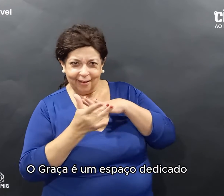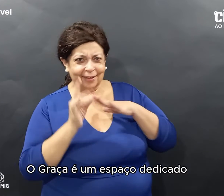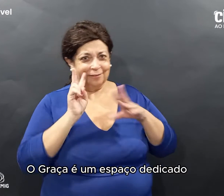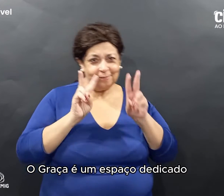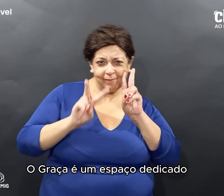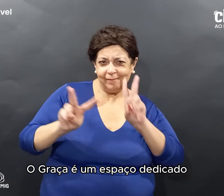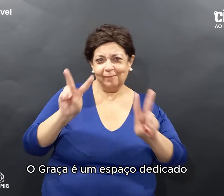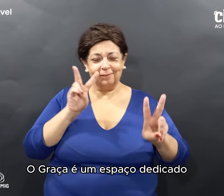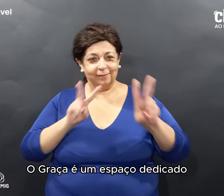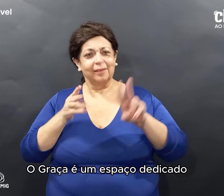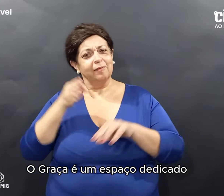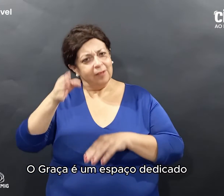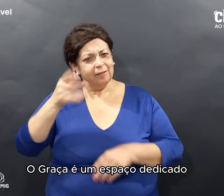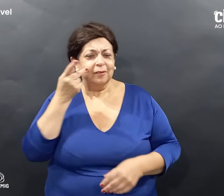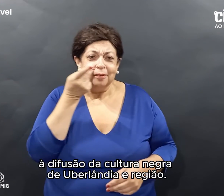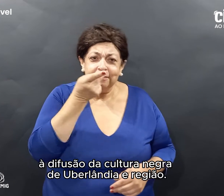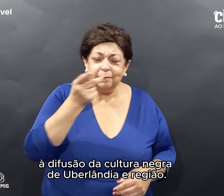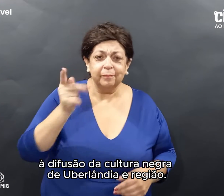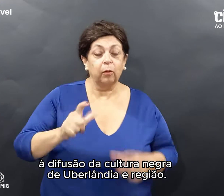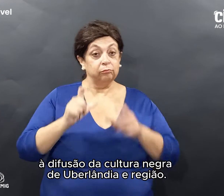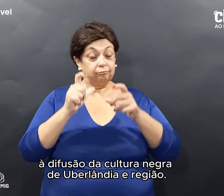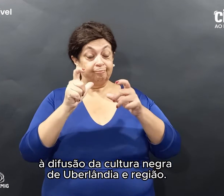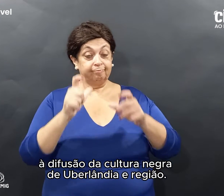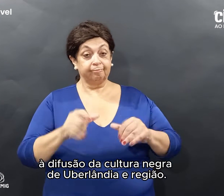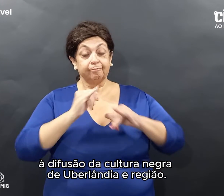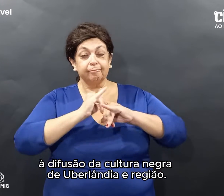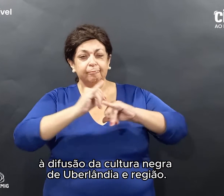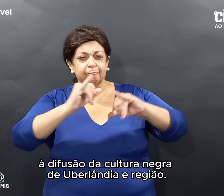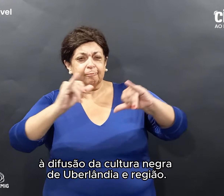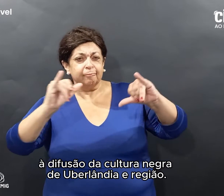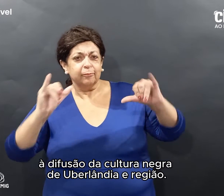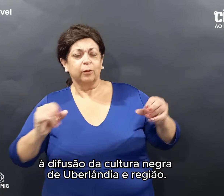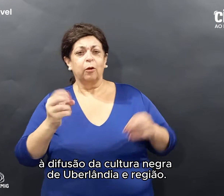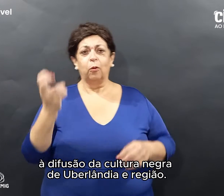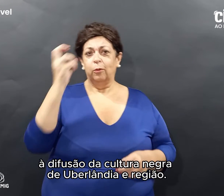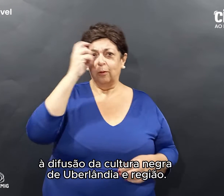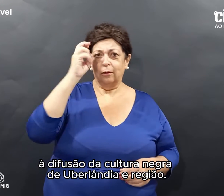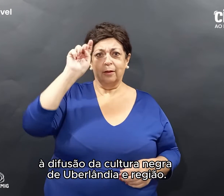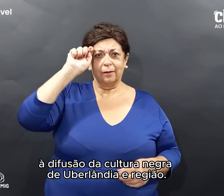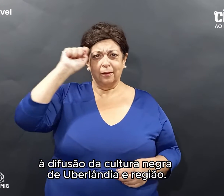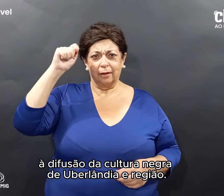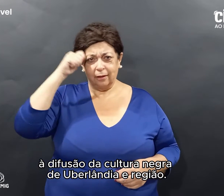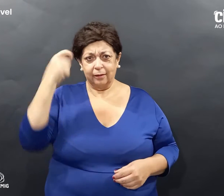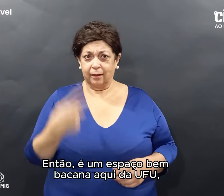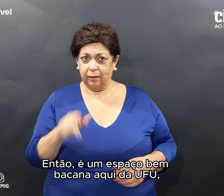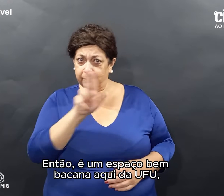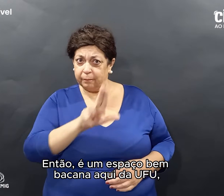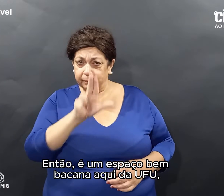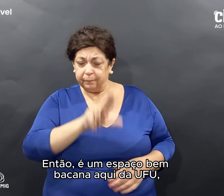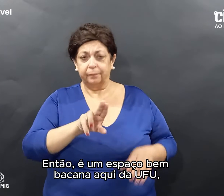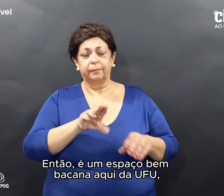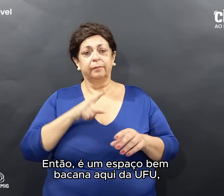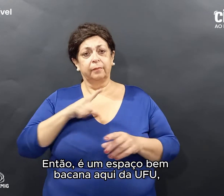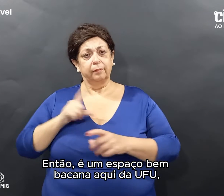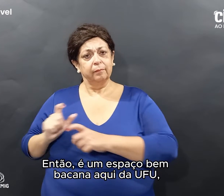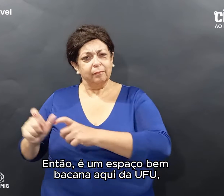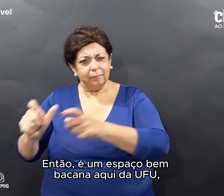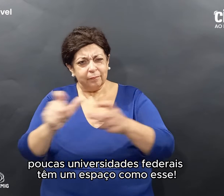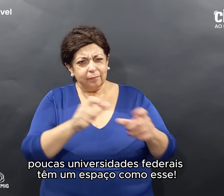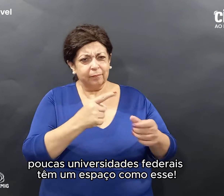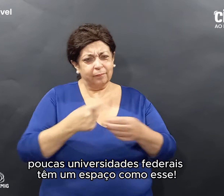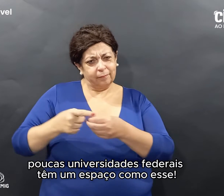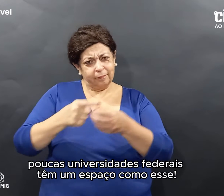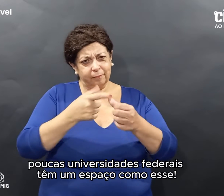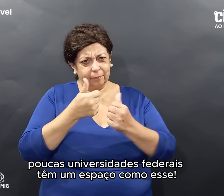um espaço dedicado à difusão da cultura negra de Uberlândia e região. Então, é um espaço bem bacana aqui da